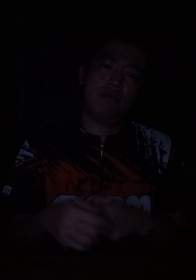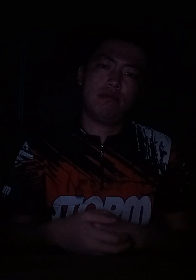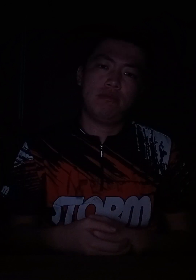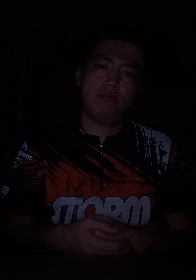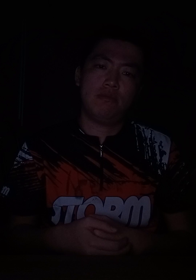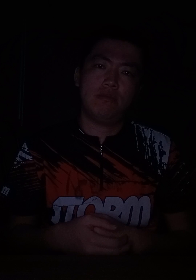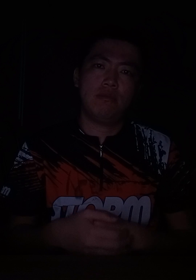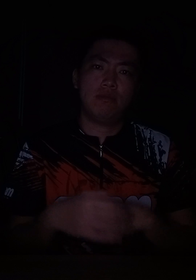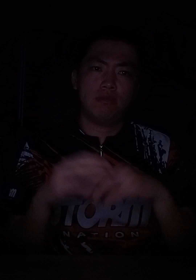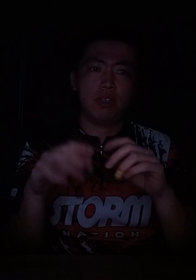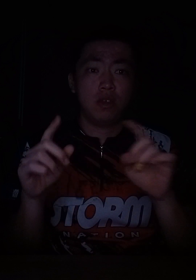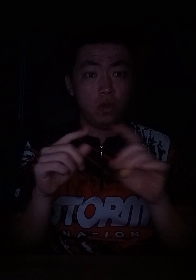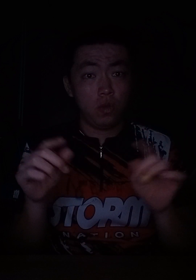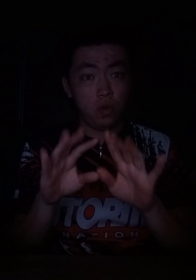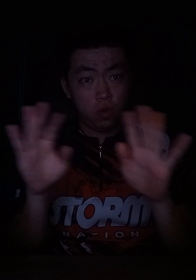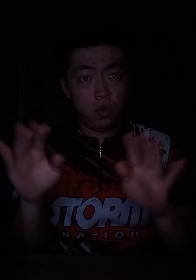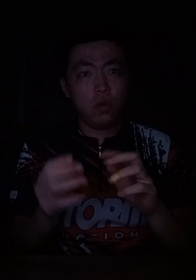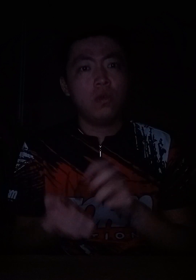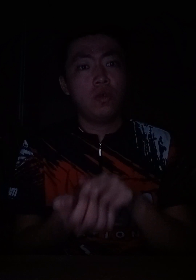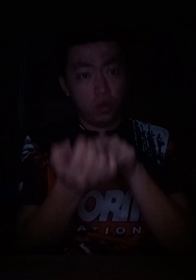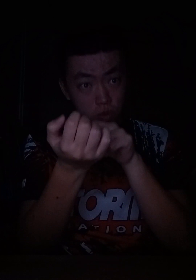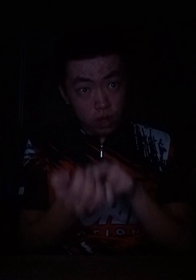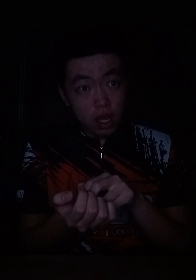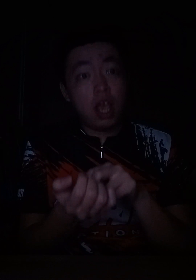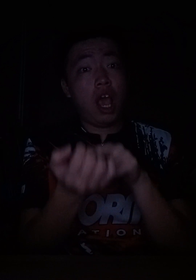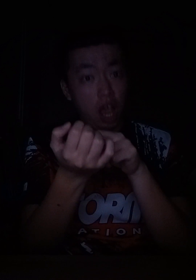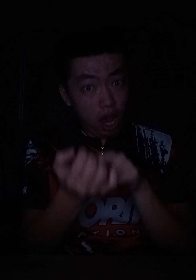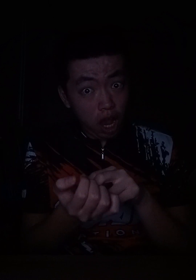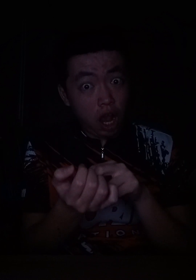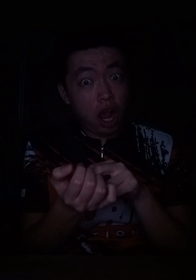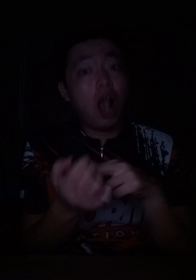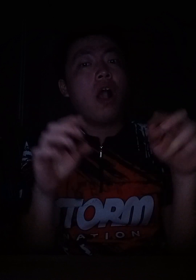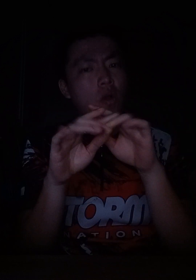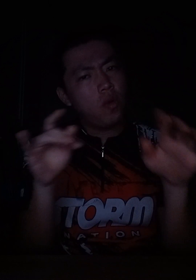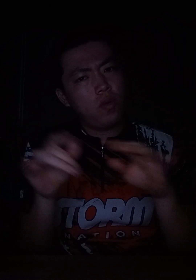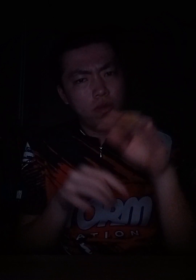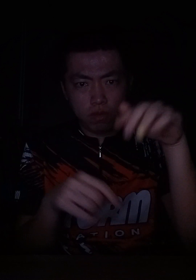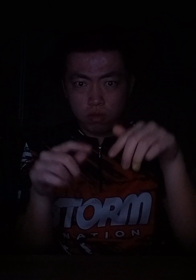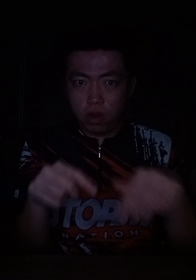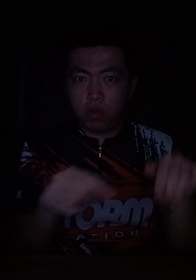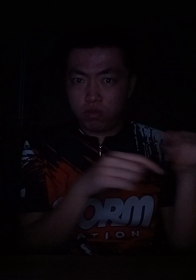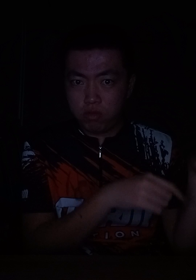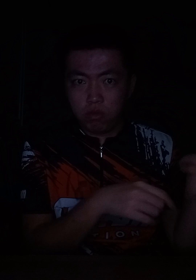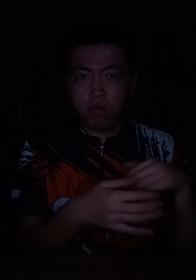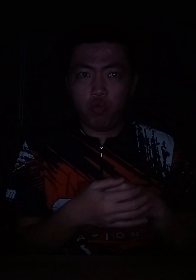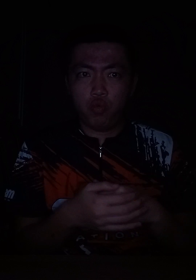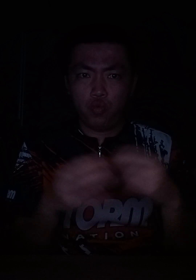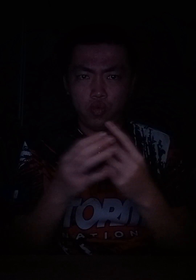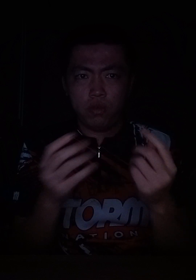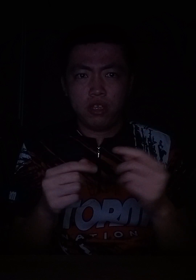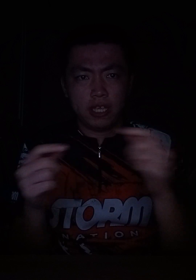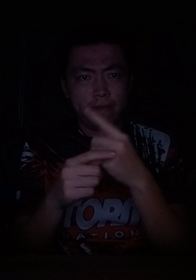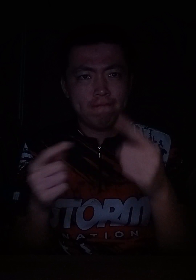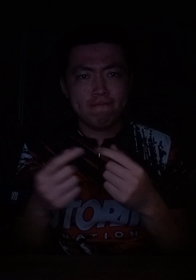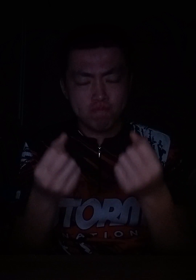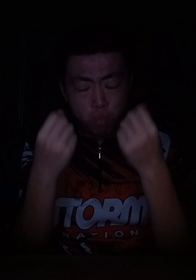아니 먼저 한 분이 곧 오시고 또 엘리베이터에서 좀 문제가 열어드렸거든요. 근데 도중에 어느 순간에 펑